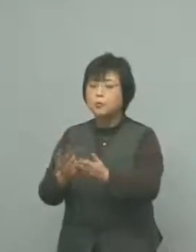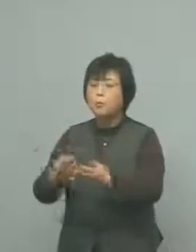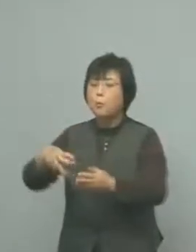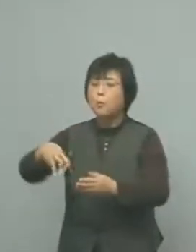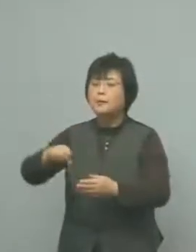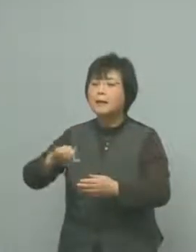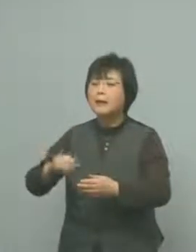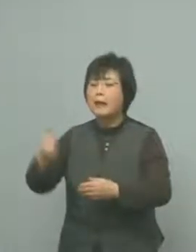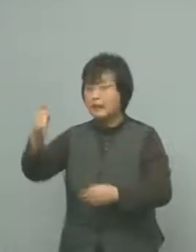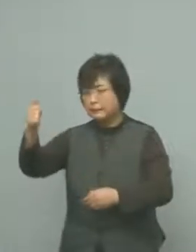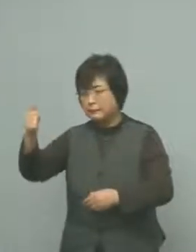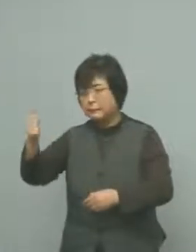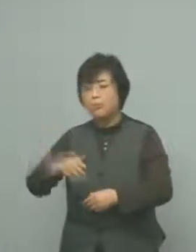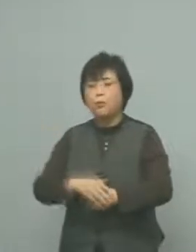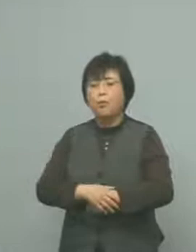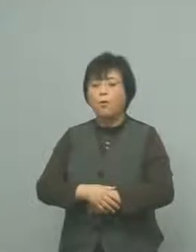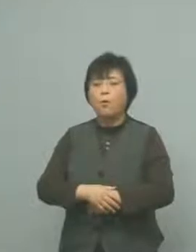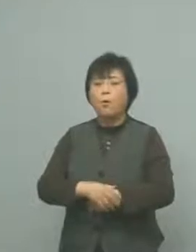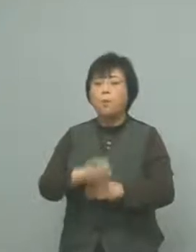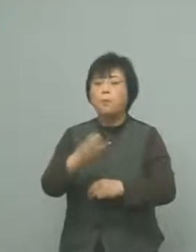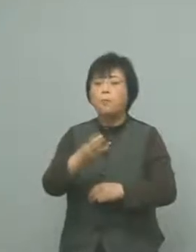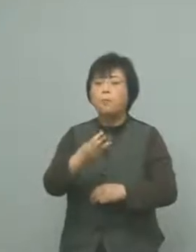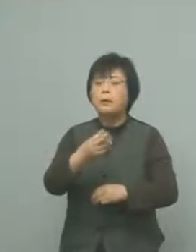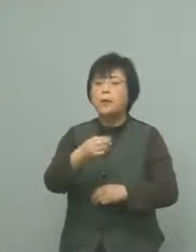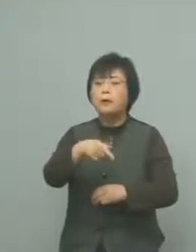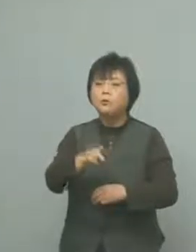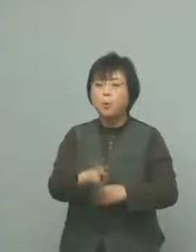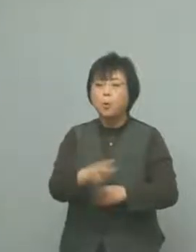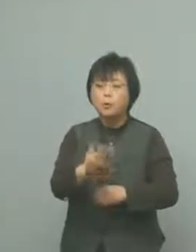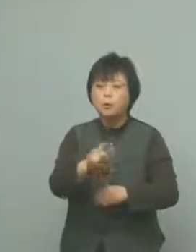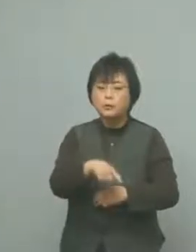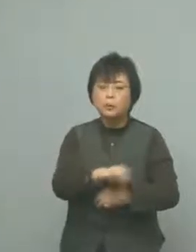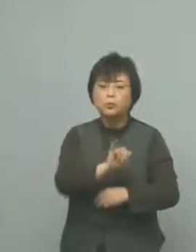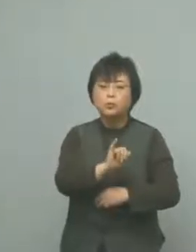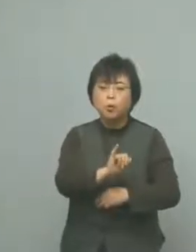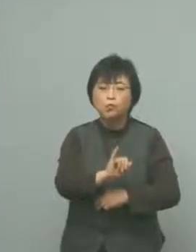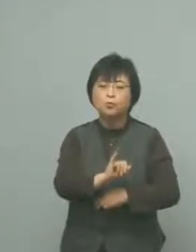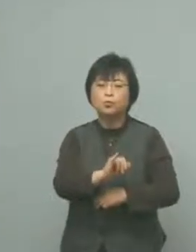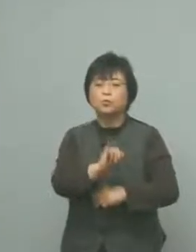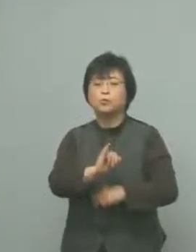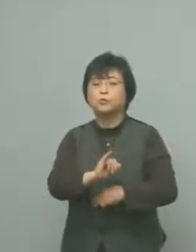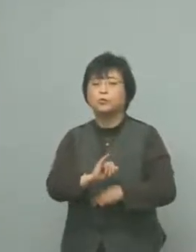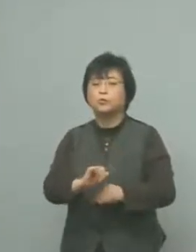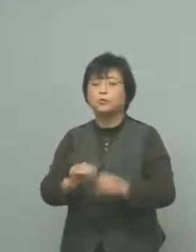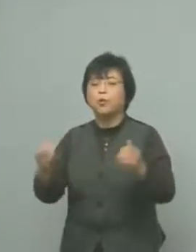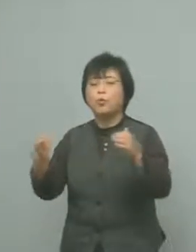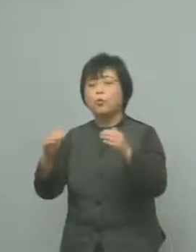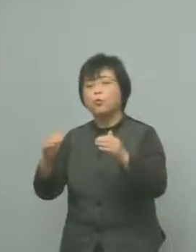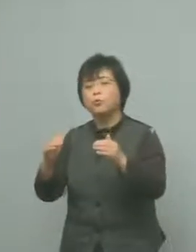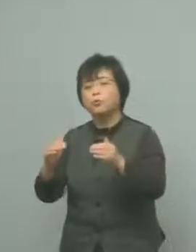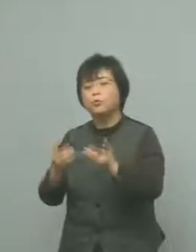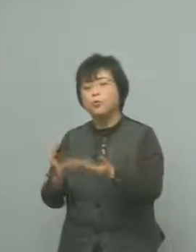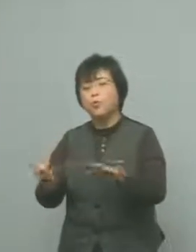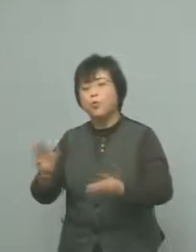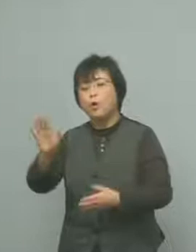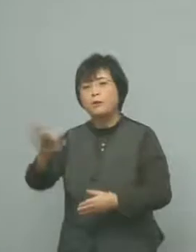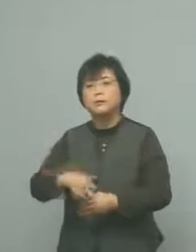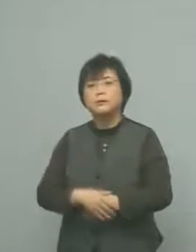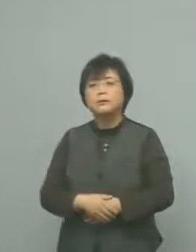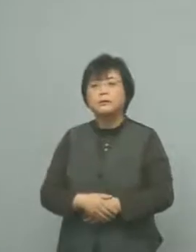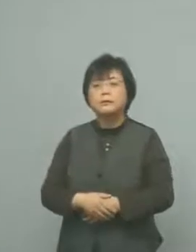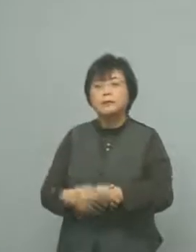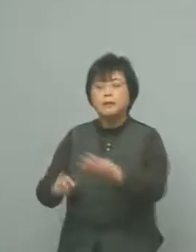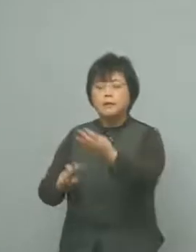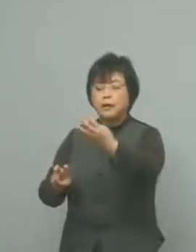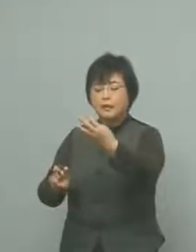隆八段と宮宗志乃女流二段によるトークショーが開催されます。また